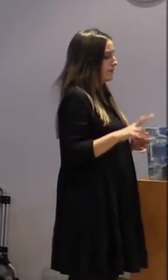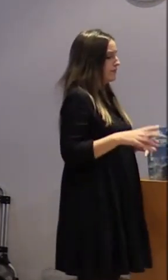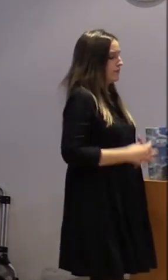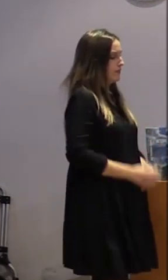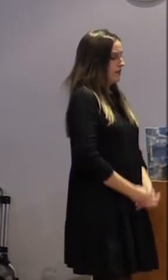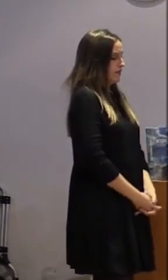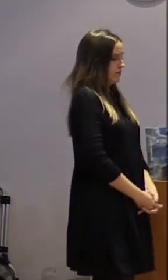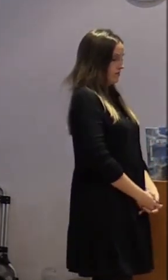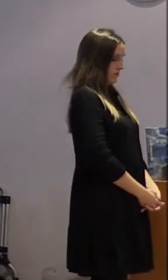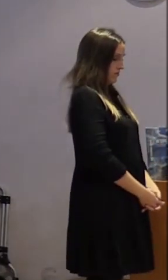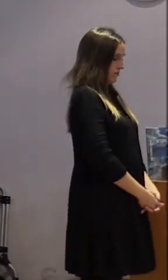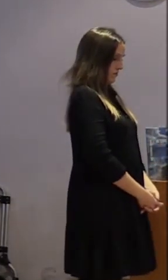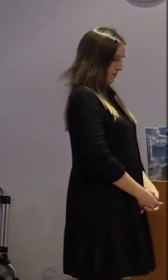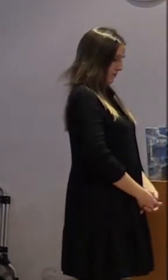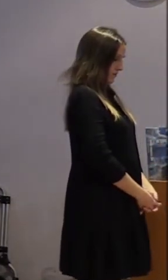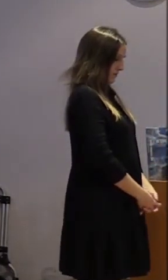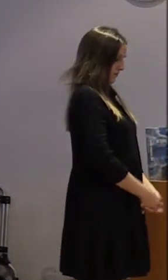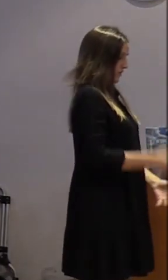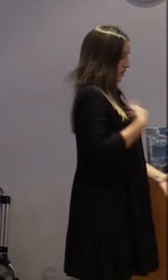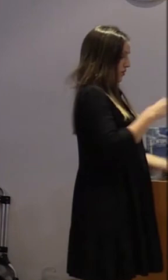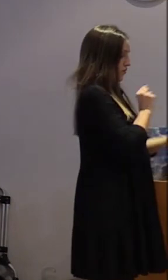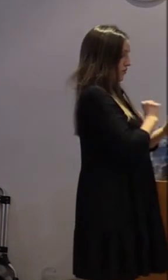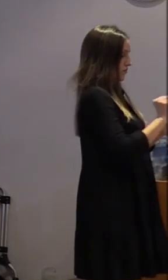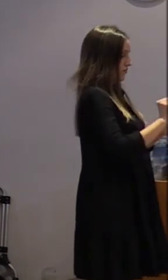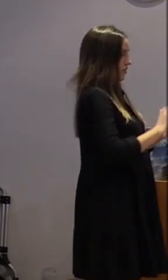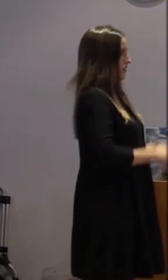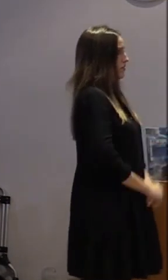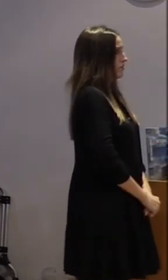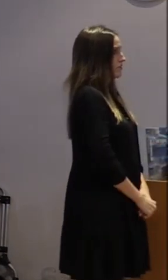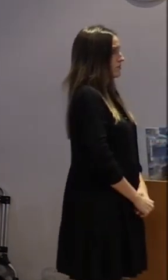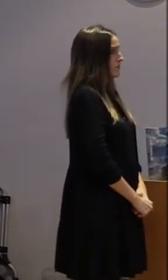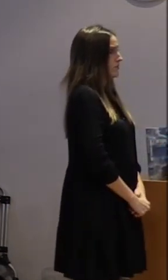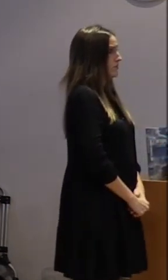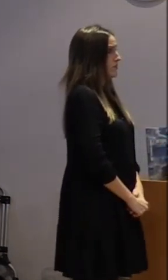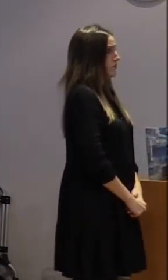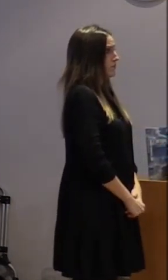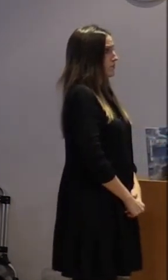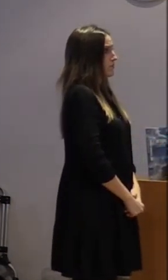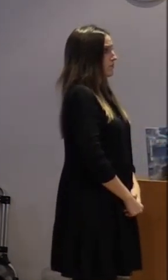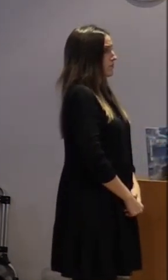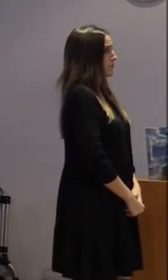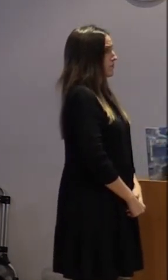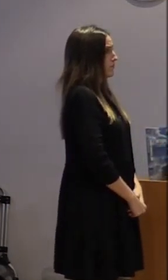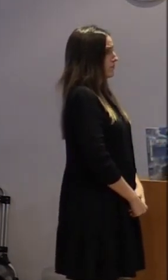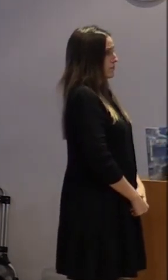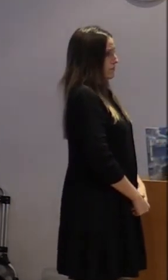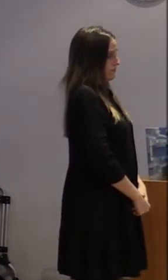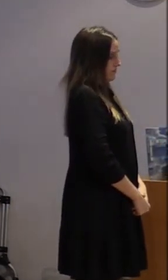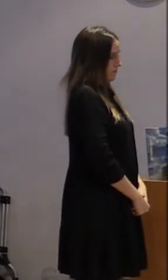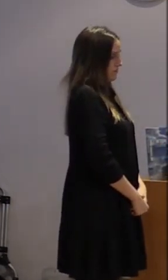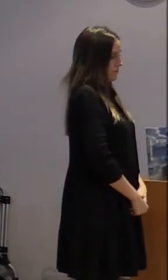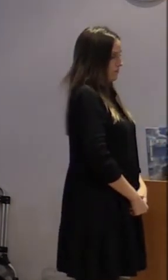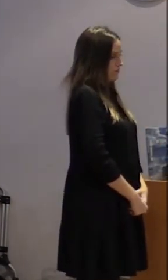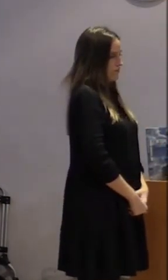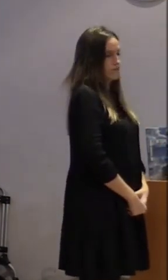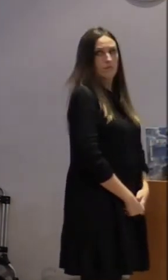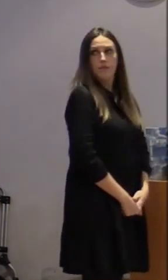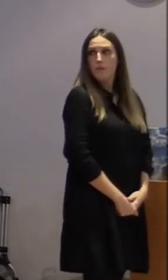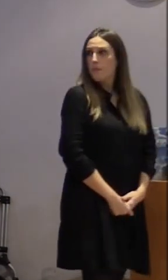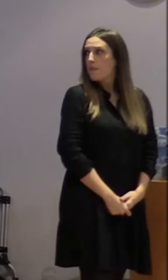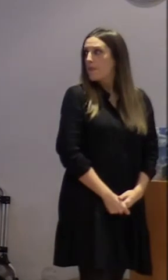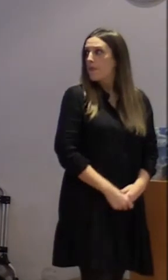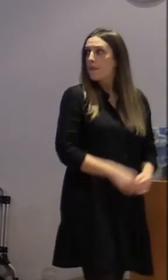como un cronista, lo he subrayado yo, consciente o inconsciente, el artista ve un cielo rojizo y él no sabe